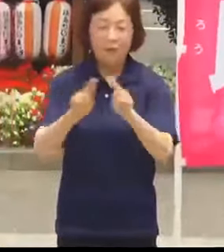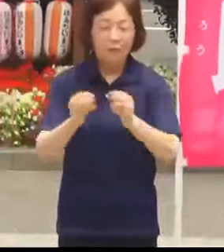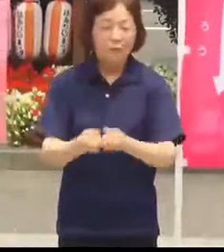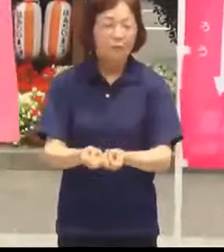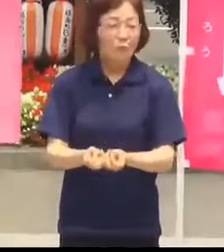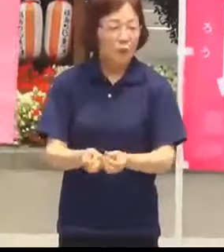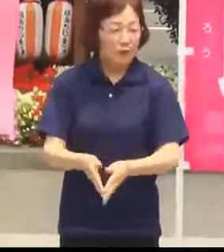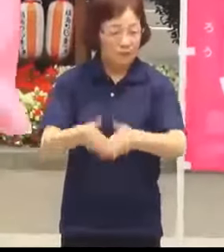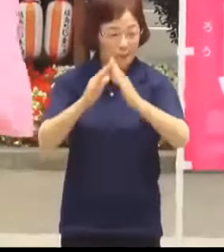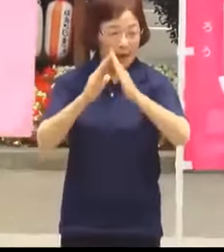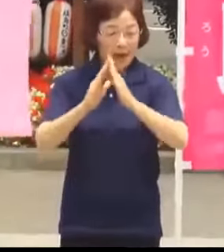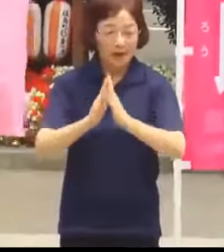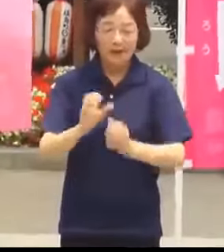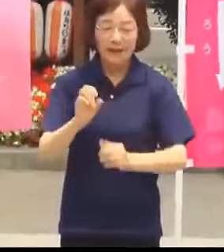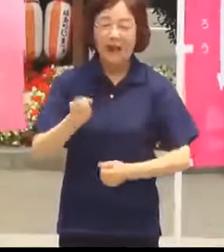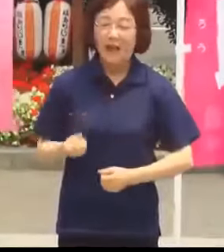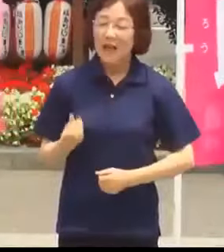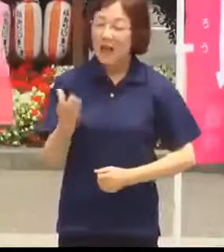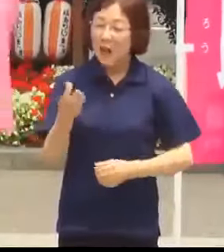新選組